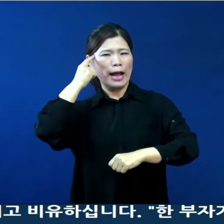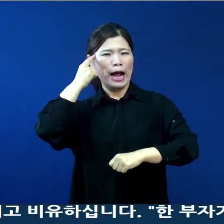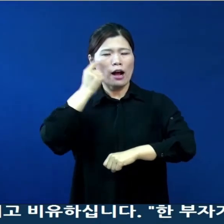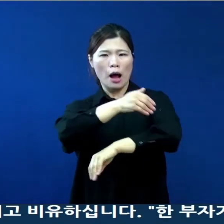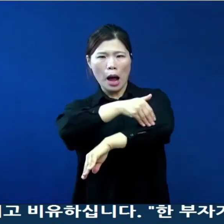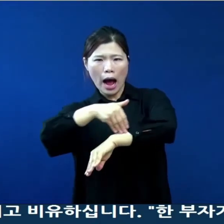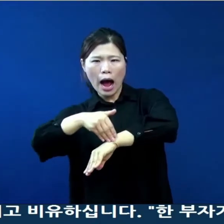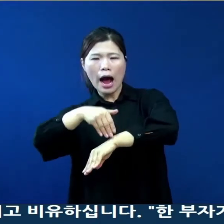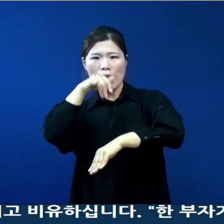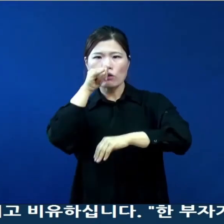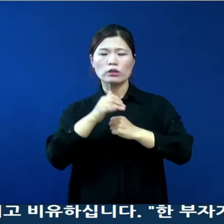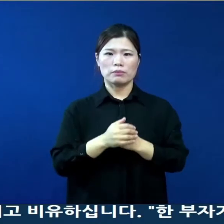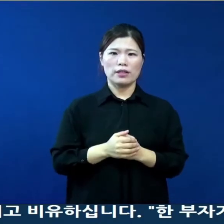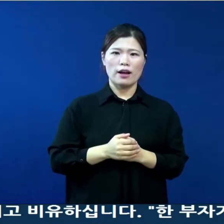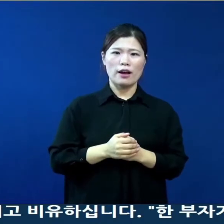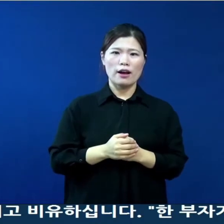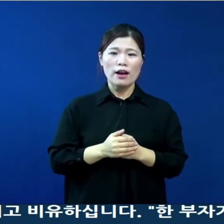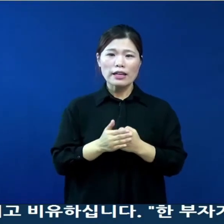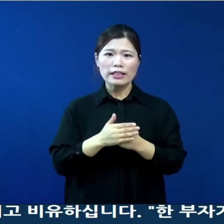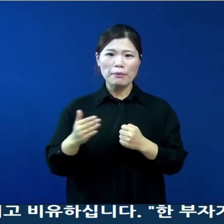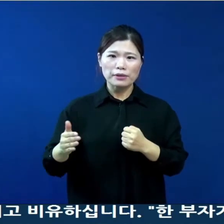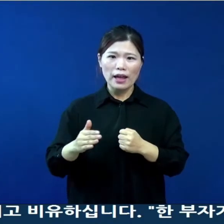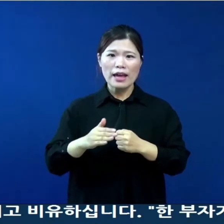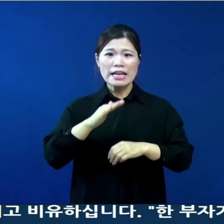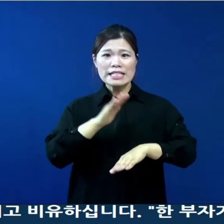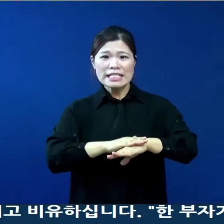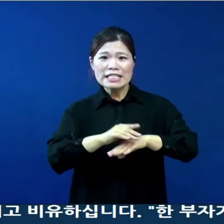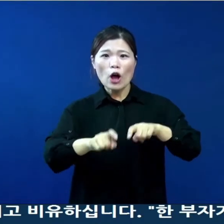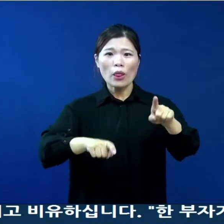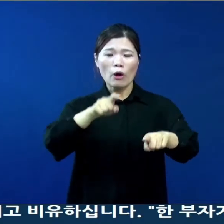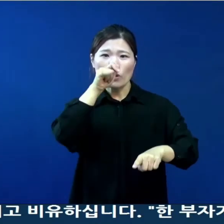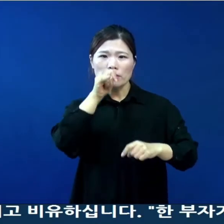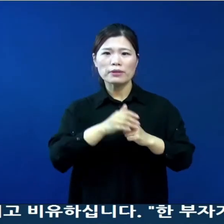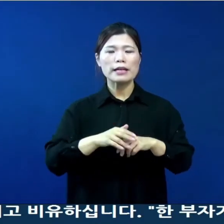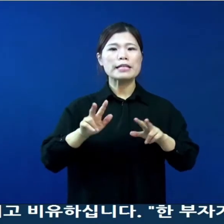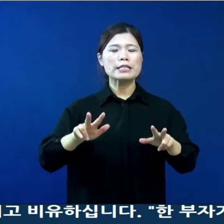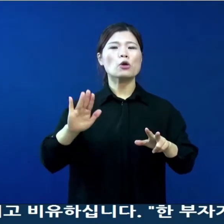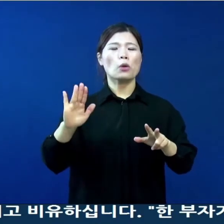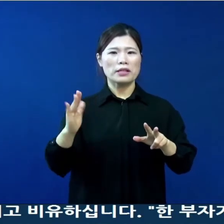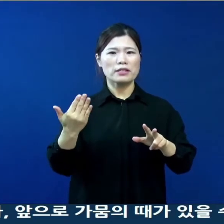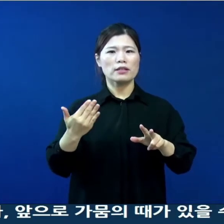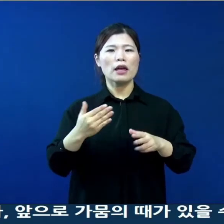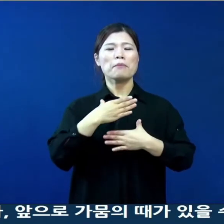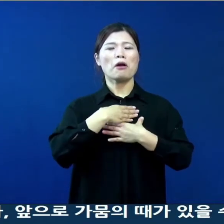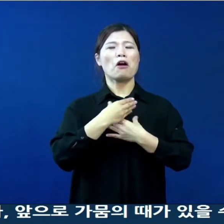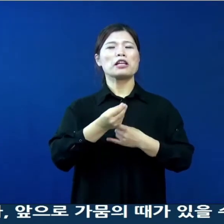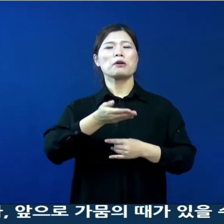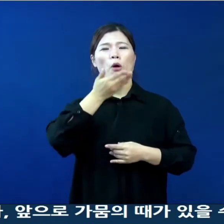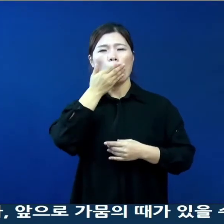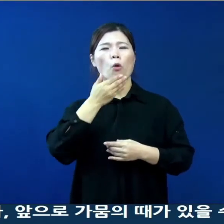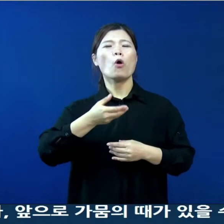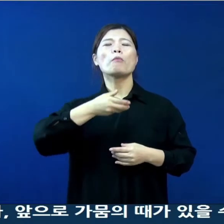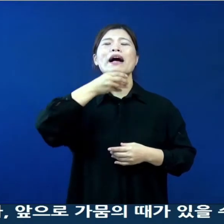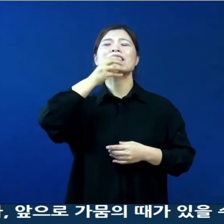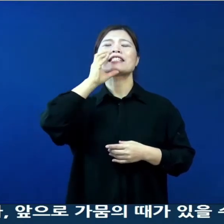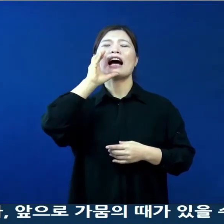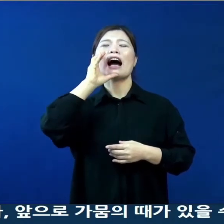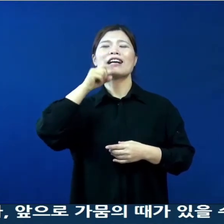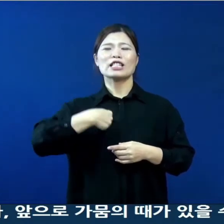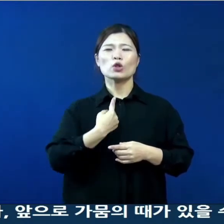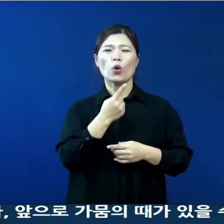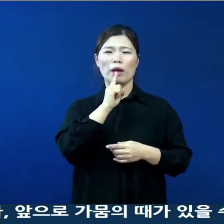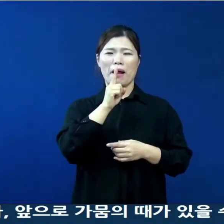이렇게 계획을 세우고 실천하고 난 다음에 이렇게 말하는 거죠. 이제 됐으니 평안히 먹고 마시자. 자기 영혼에게 이렇게